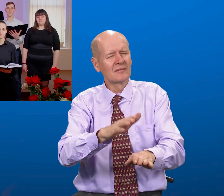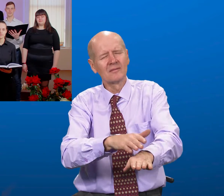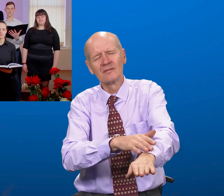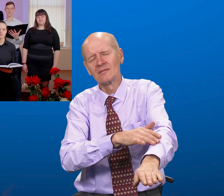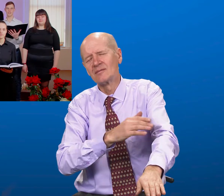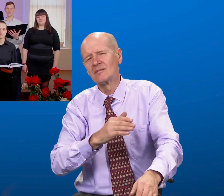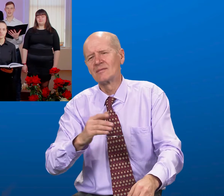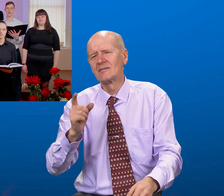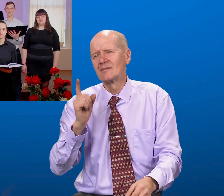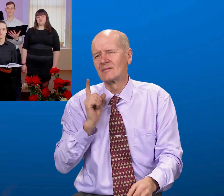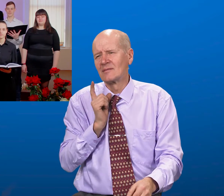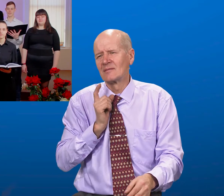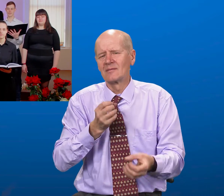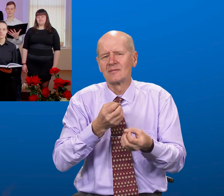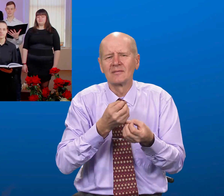долгожданный